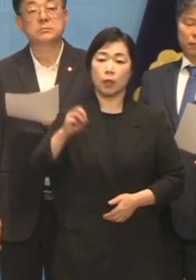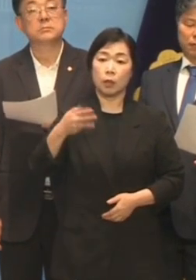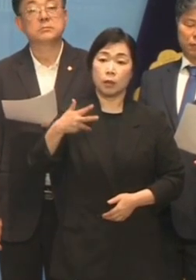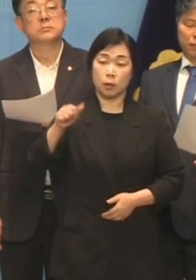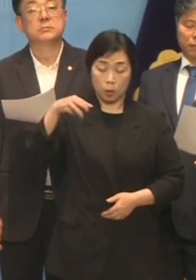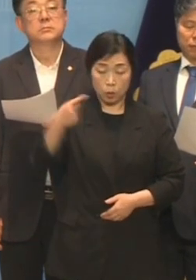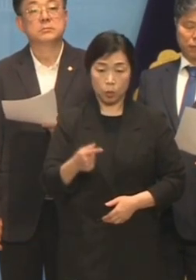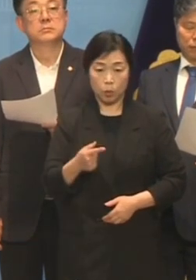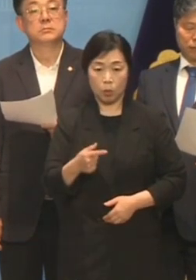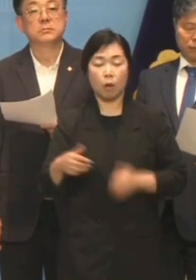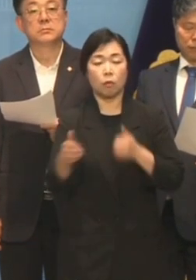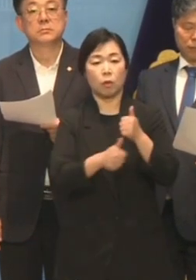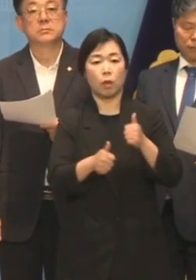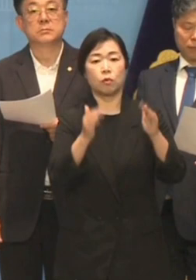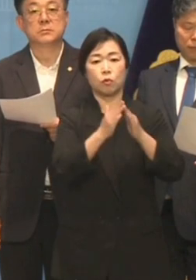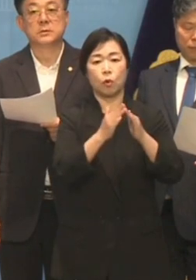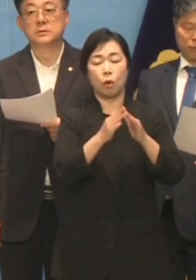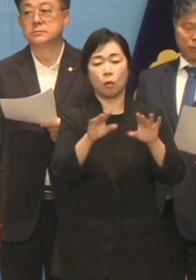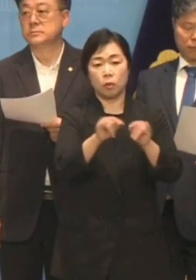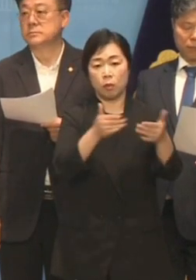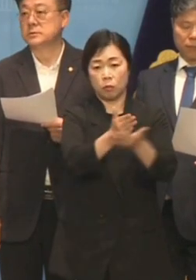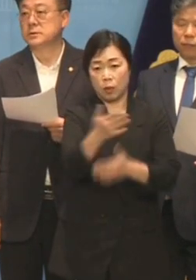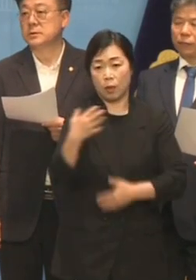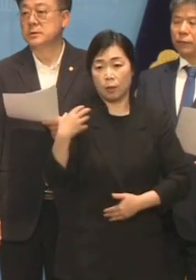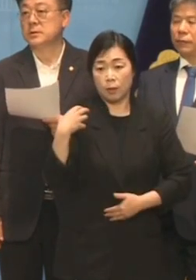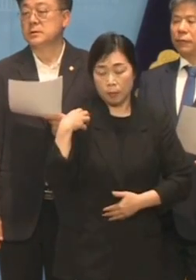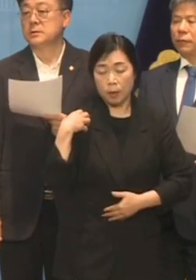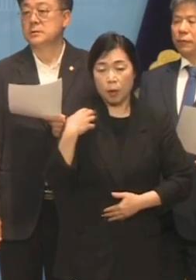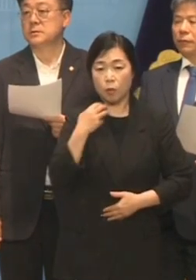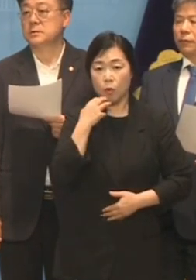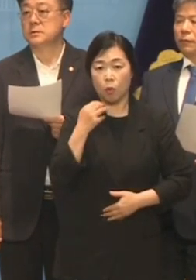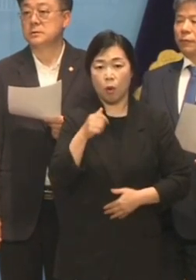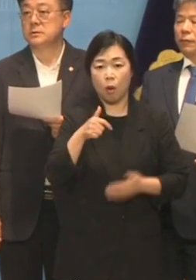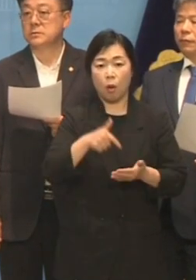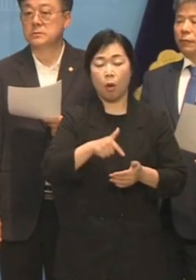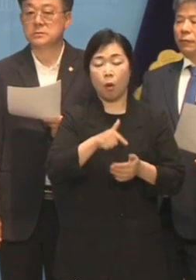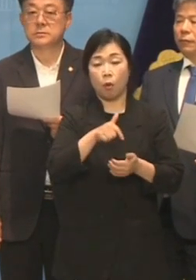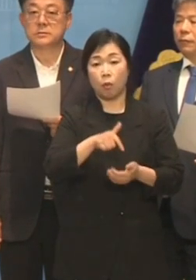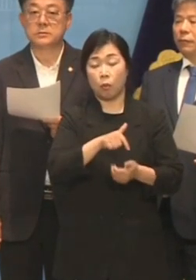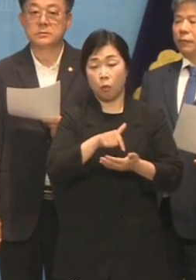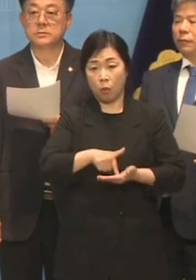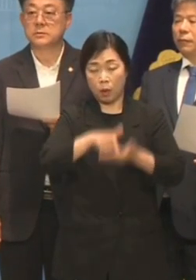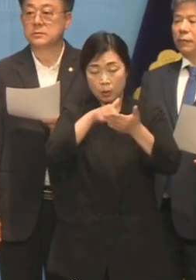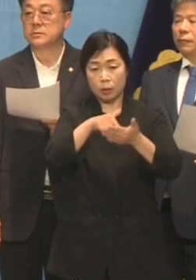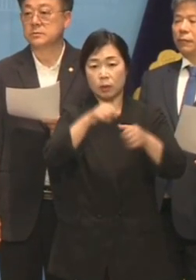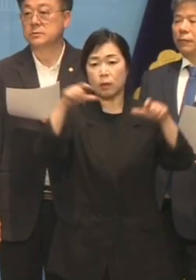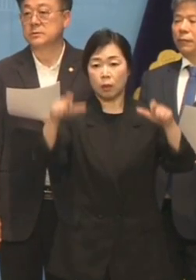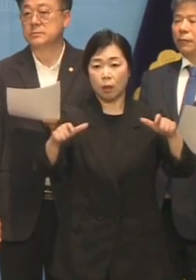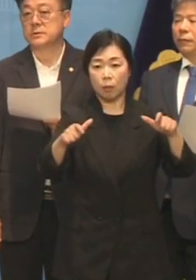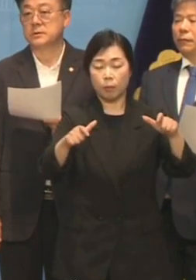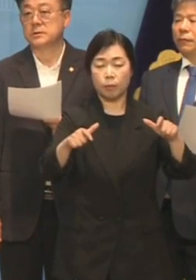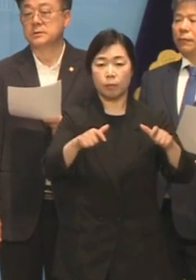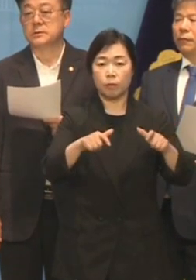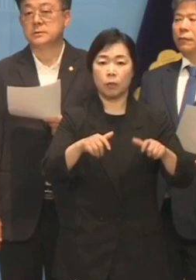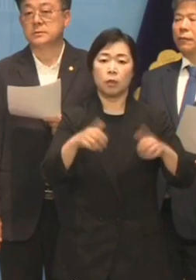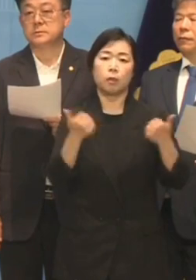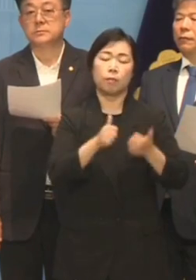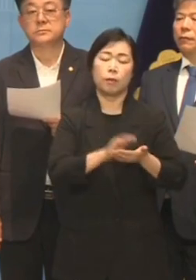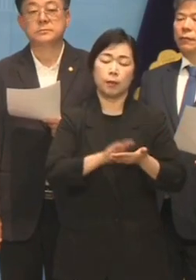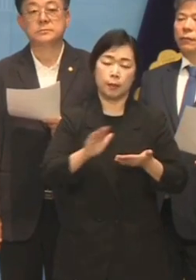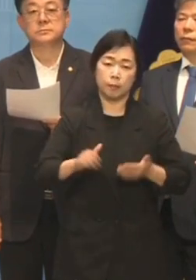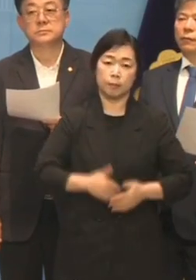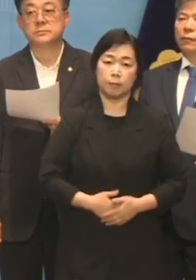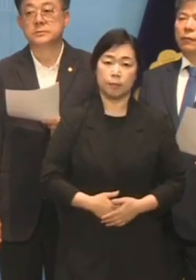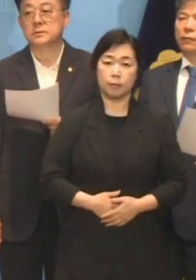을지로위원회 주거 부동산 분과장을 맡고 있는 서울 광진과 국회의원 전혜숙입니다. 먼저